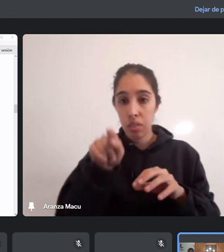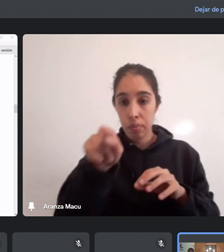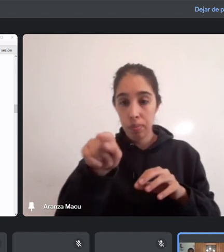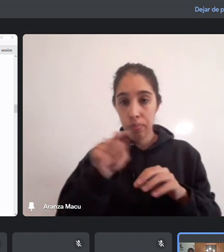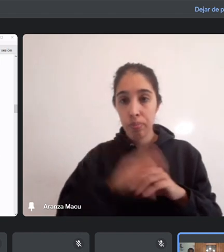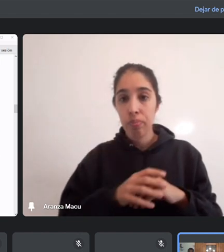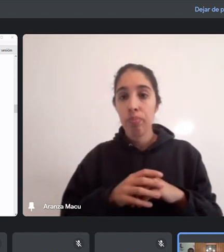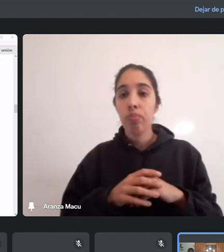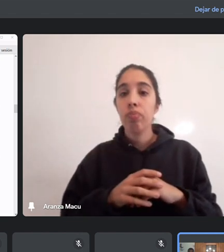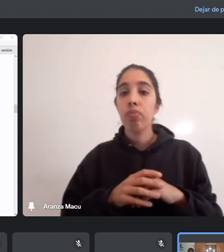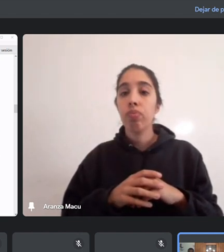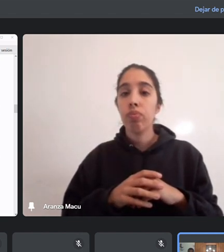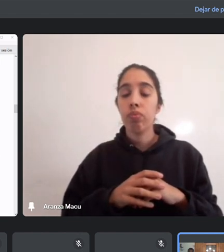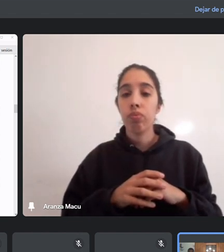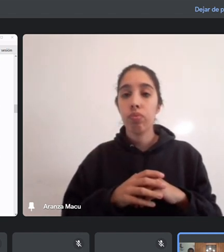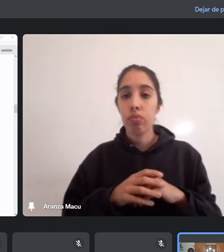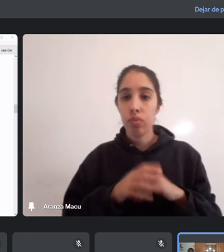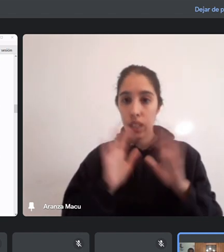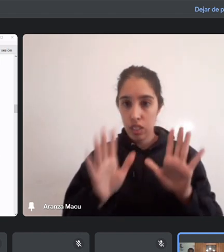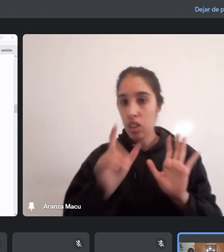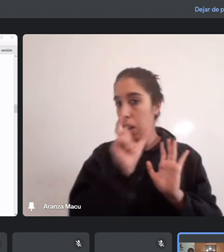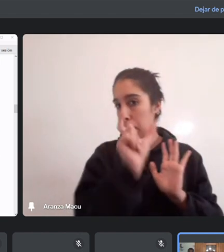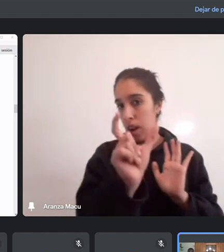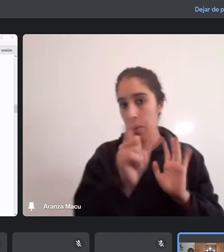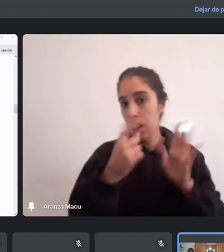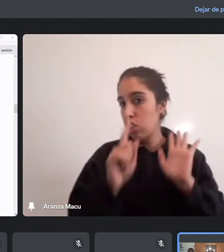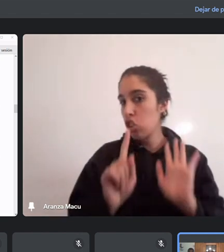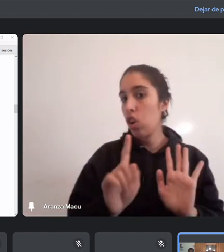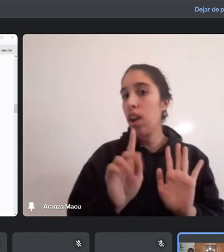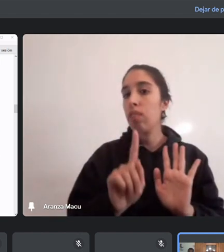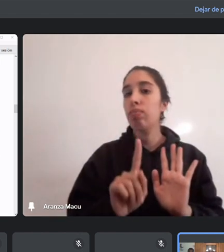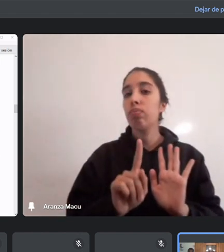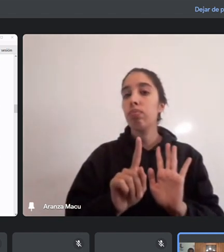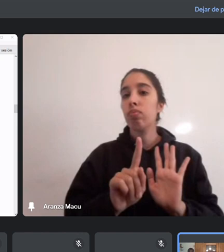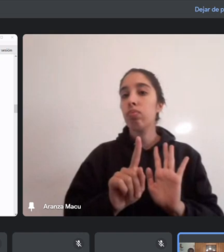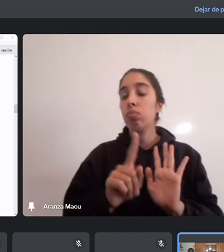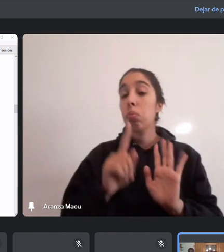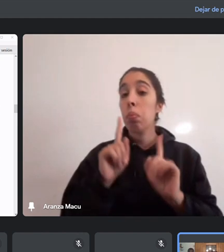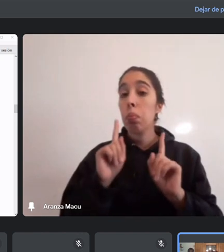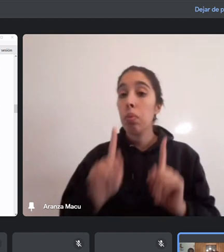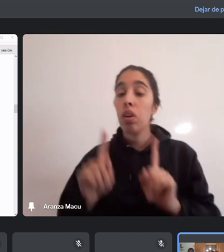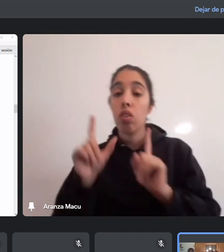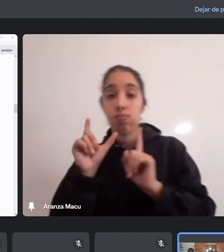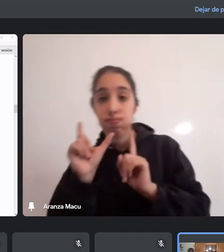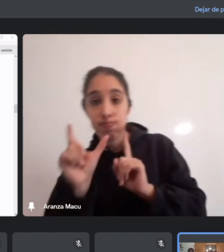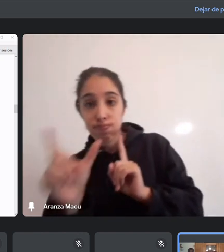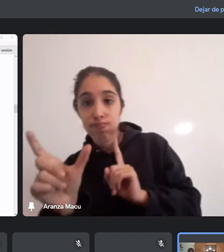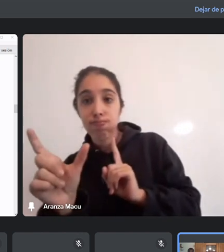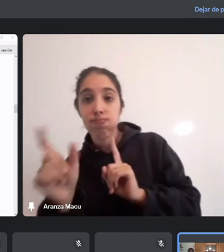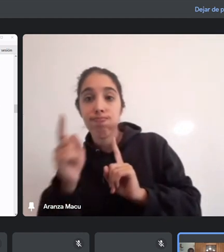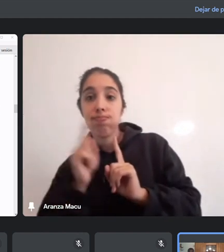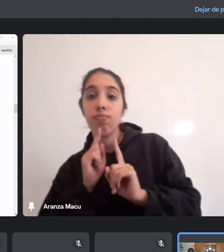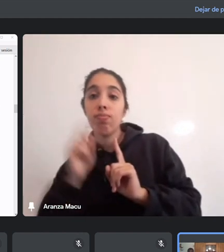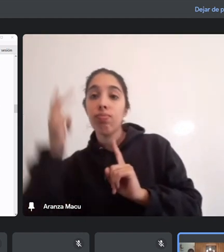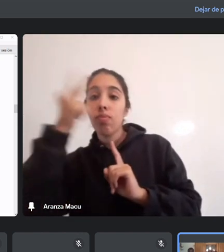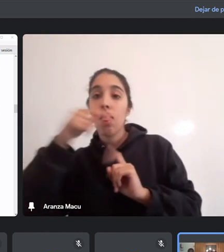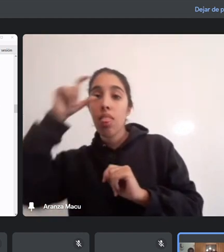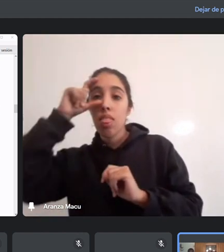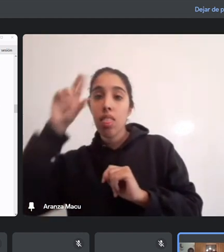Eso cuando está solo. Ahora, si yo tengo there, como les puse en el apunte, más el verbo